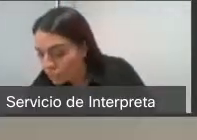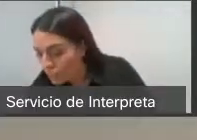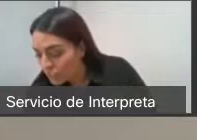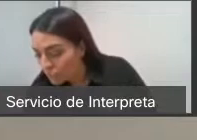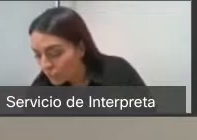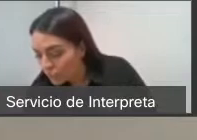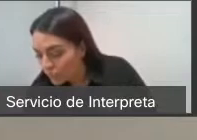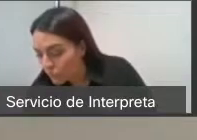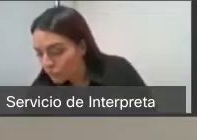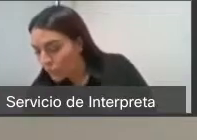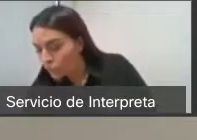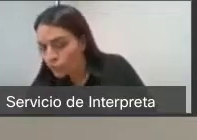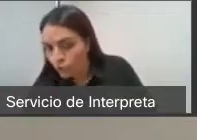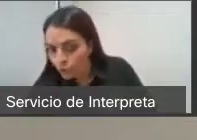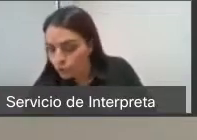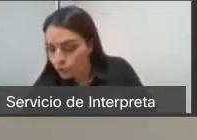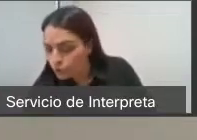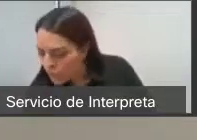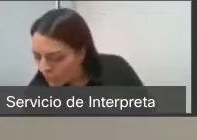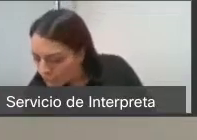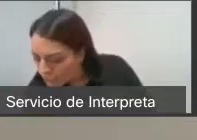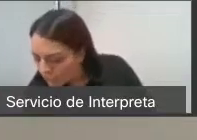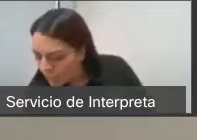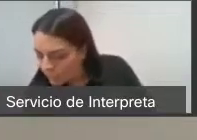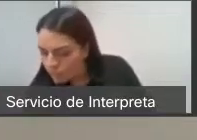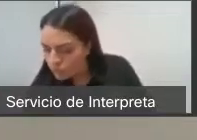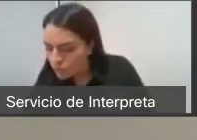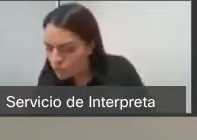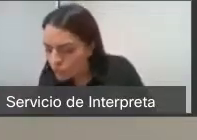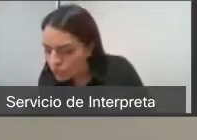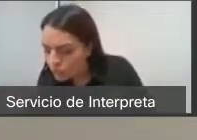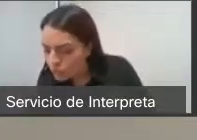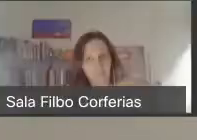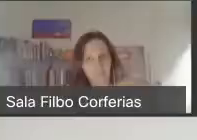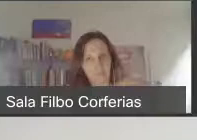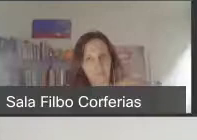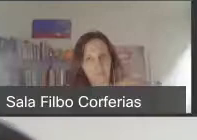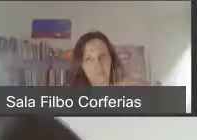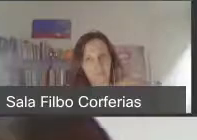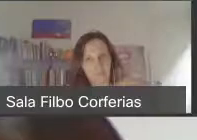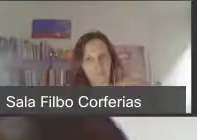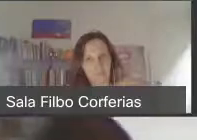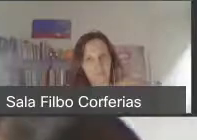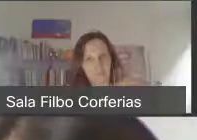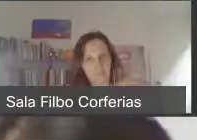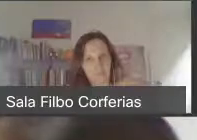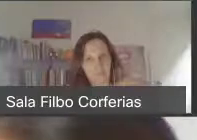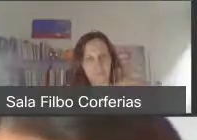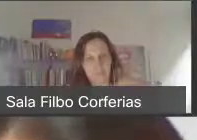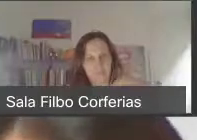Es considerada como la lengua natural de los sordos. Es de carácter visogestual, cuyos canales de expresión.